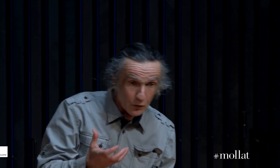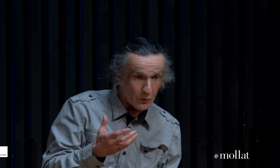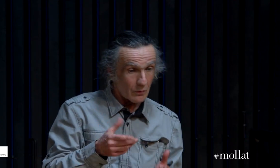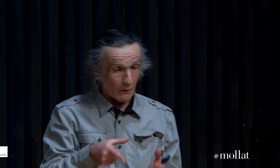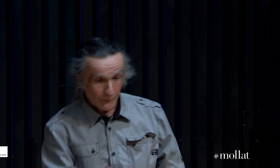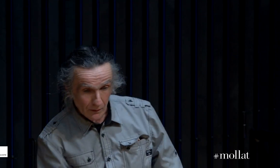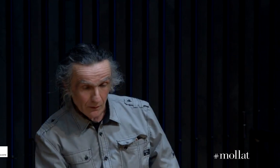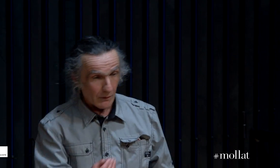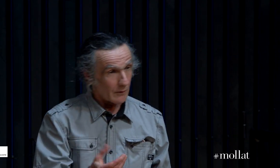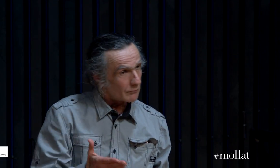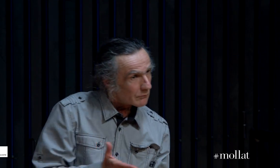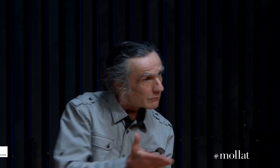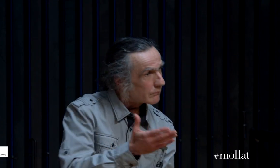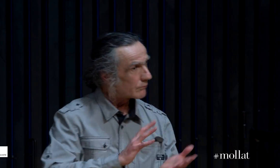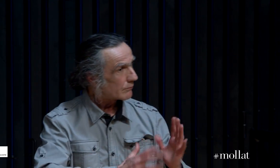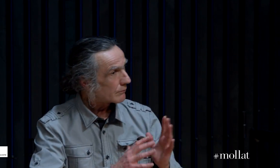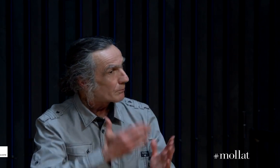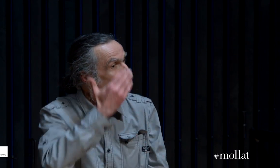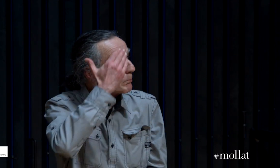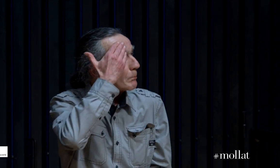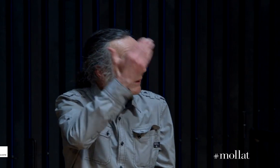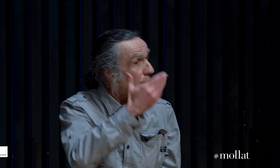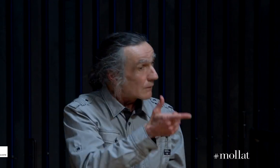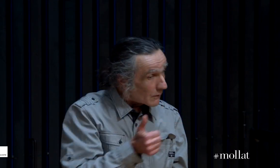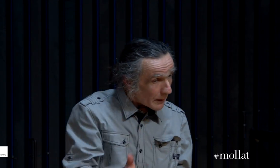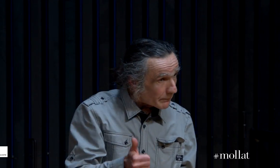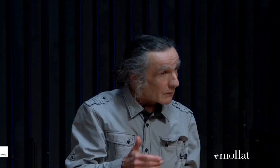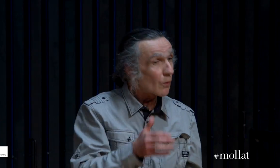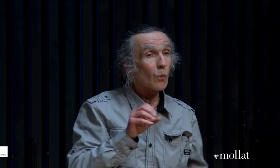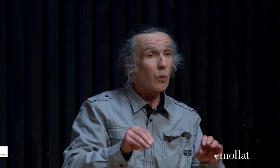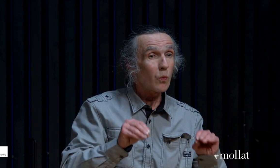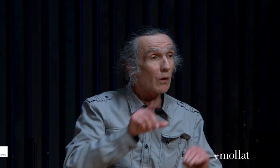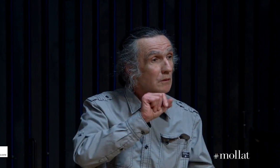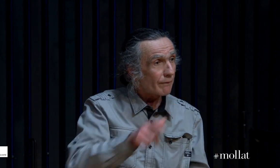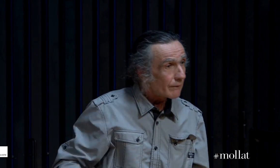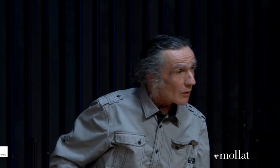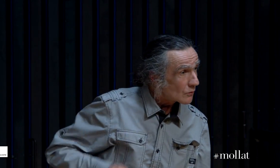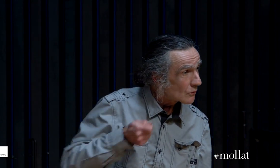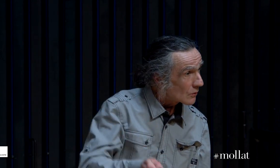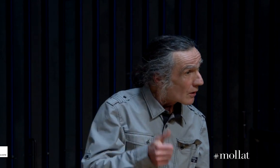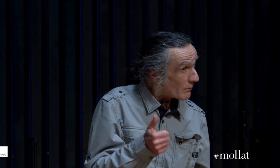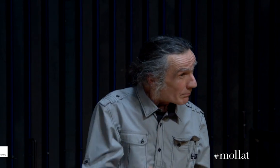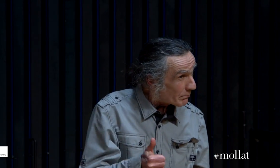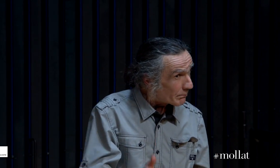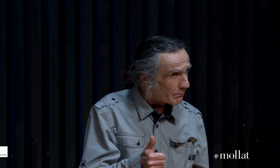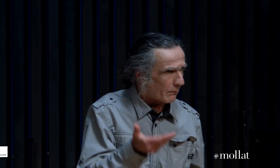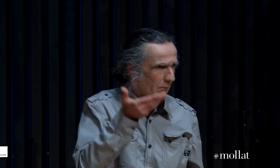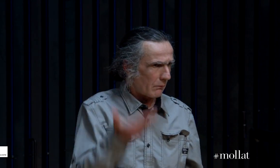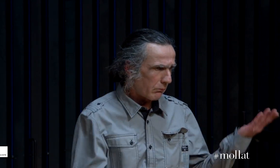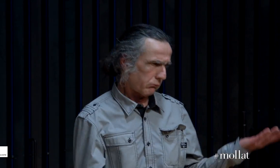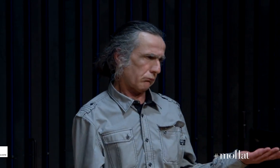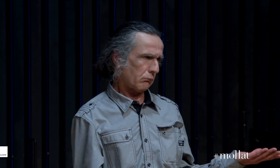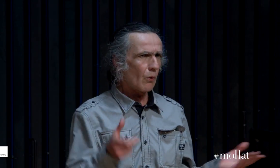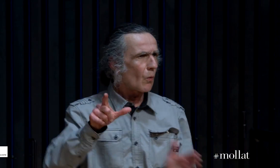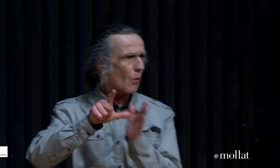Les parents, ce qu'ils souhaitent pour leur enfant, quel parcours de vie, on ne va pas leur proposer la langue des signes. S'ils